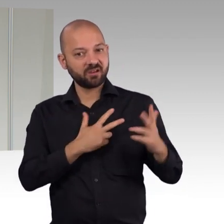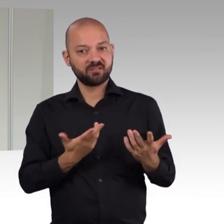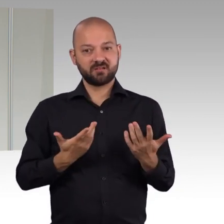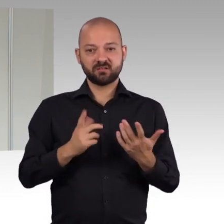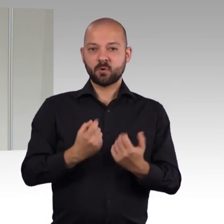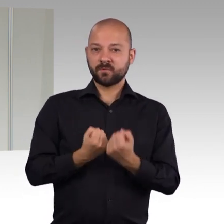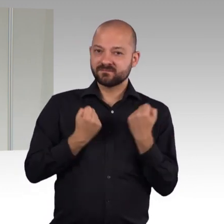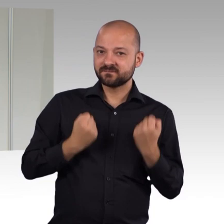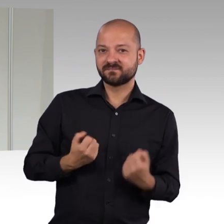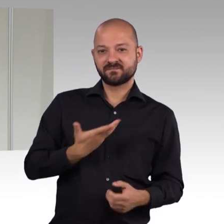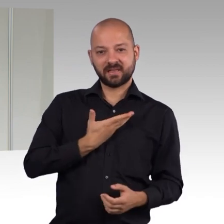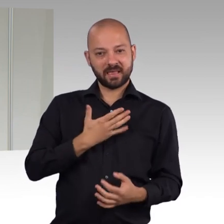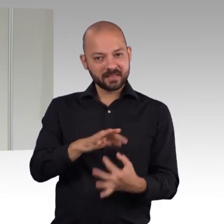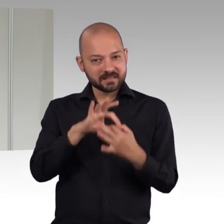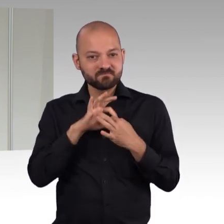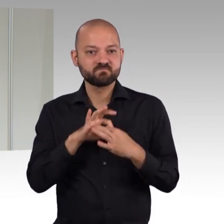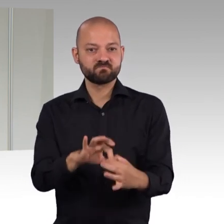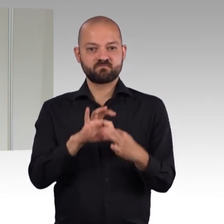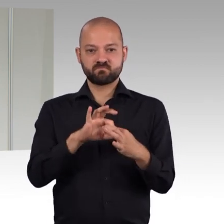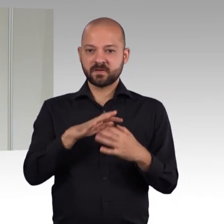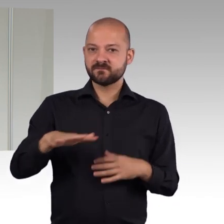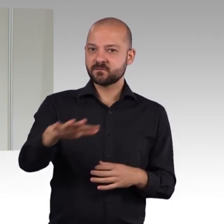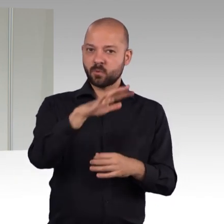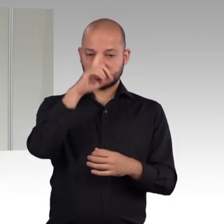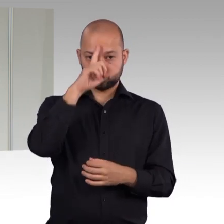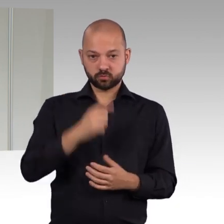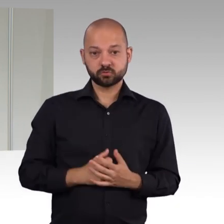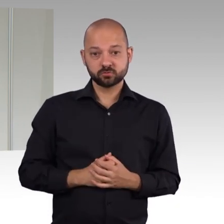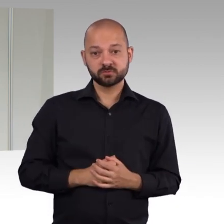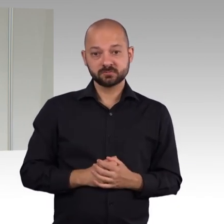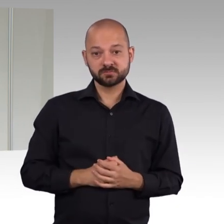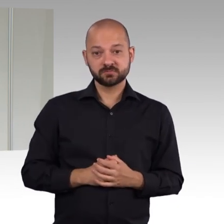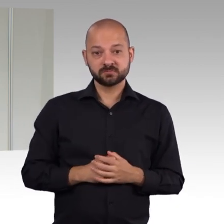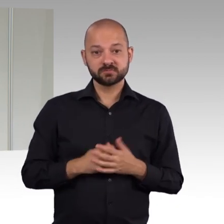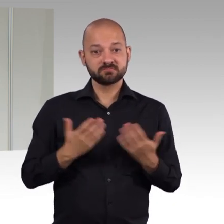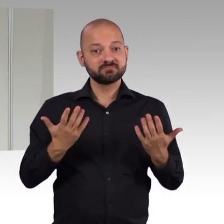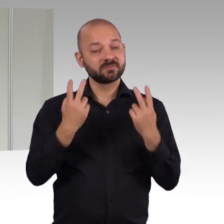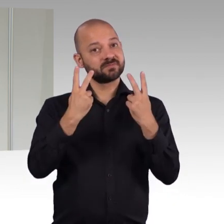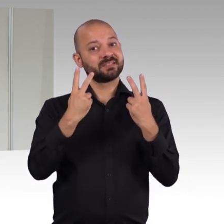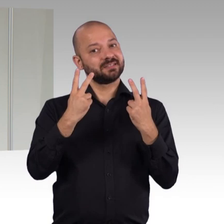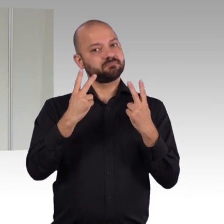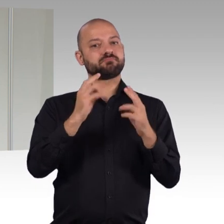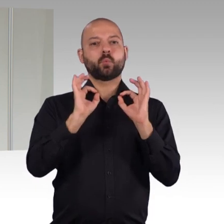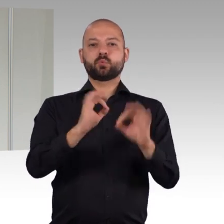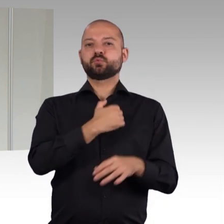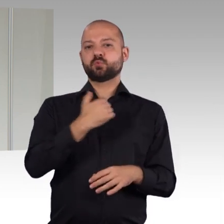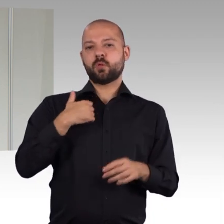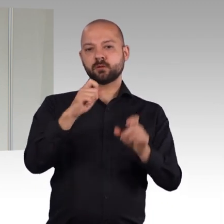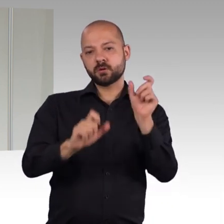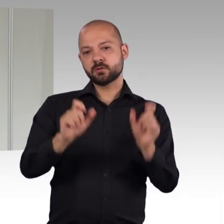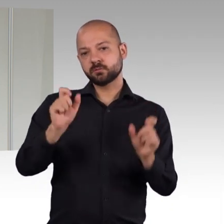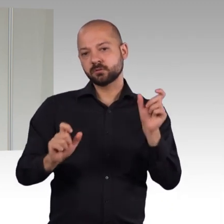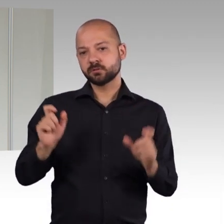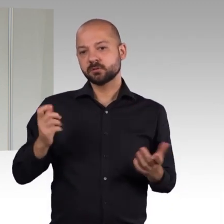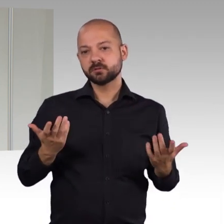seinen Soldaten dies alles verlangen, wenn sich die politische Leitung nicht daran hält? Beim Gelöbnis am letzten Samstag